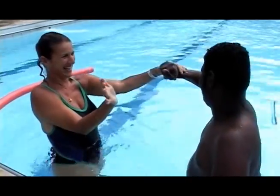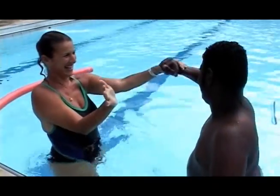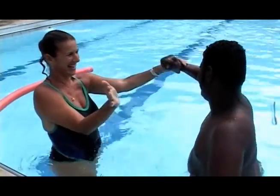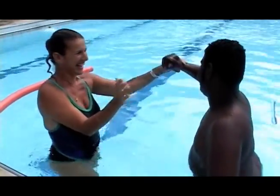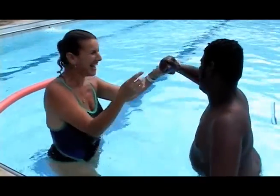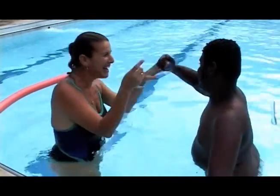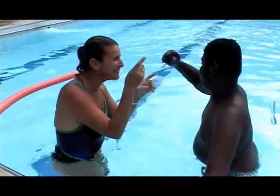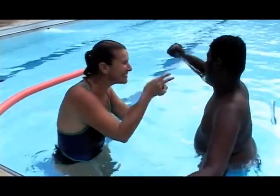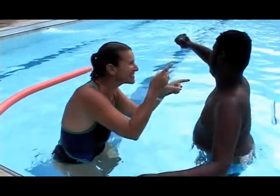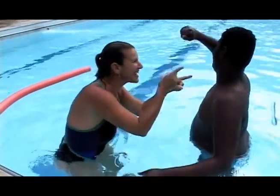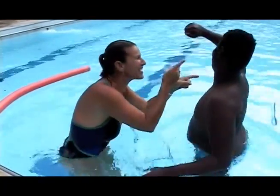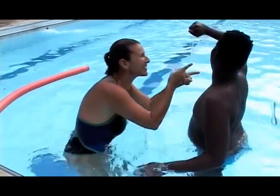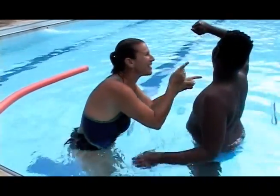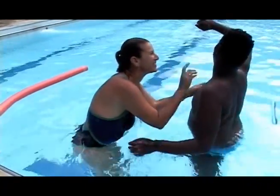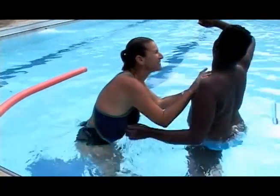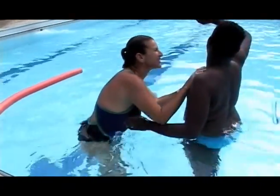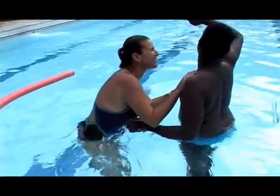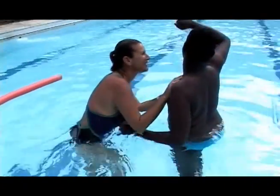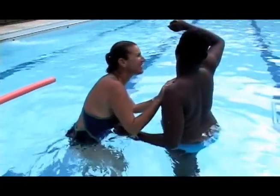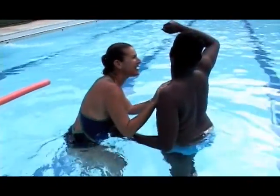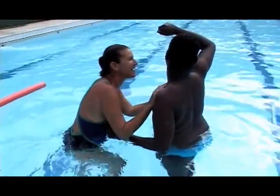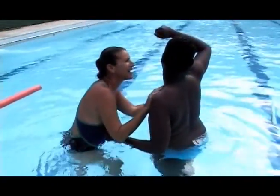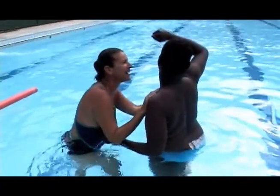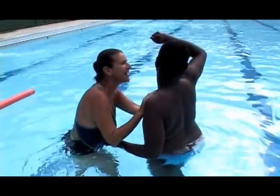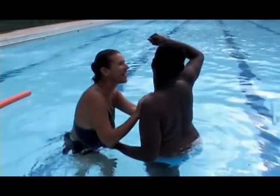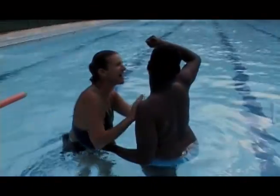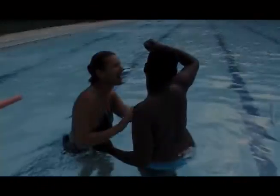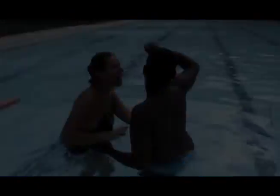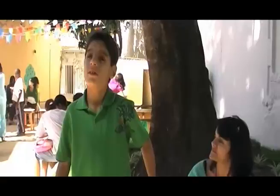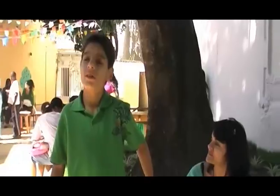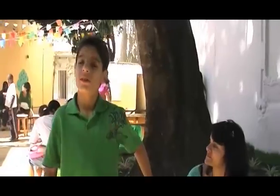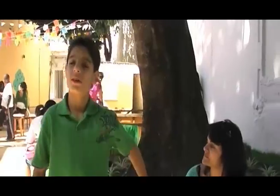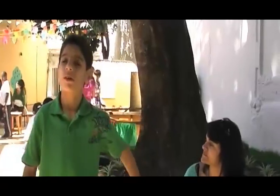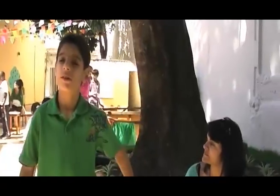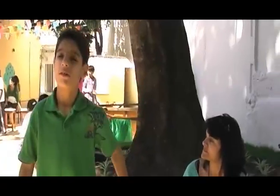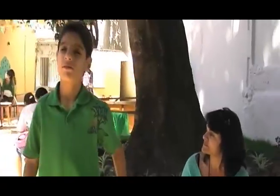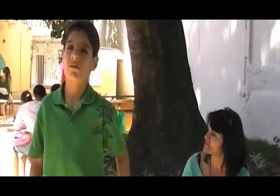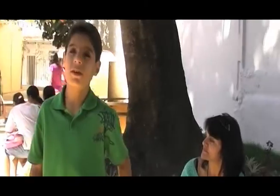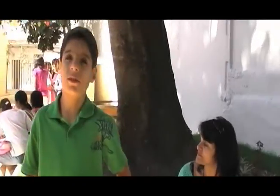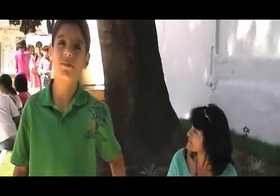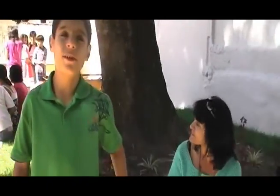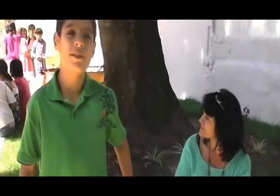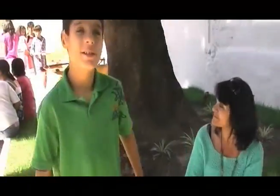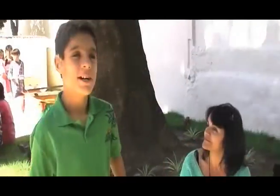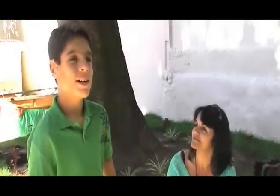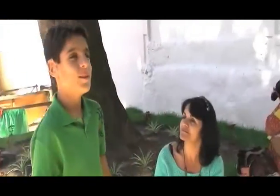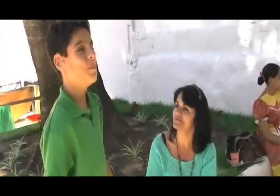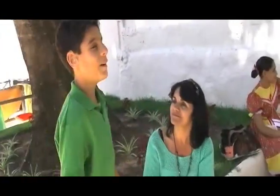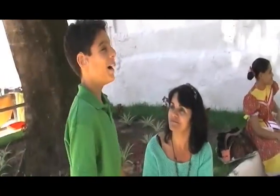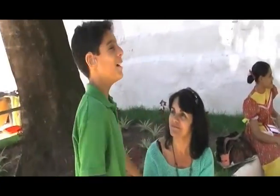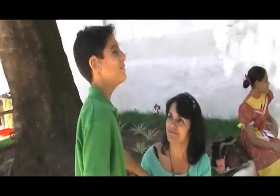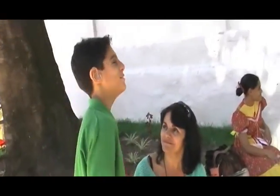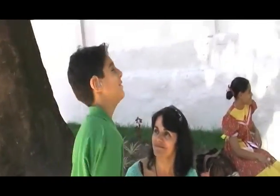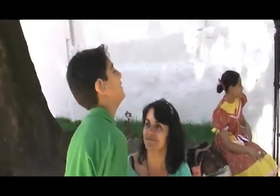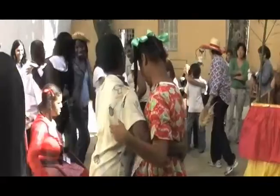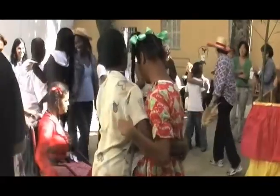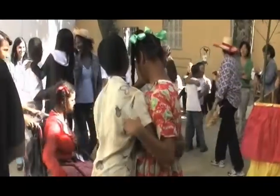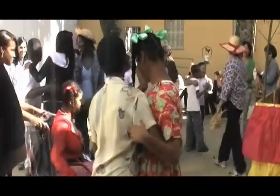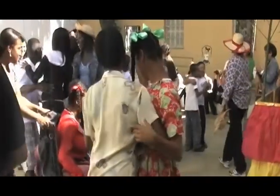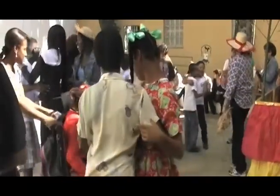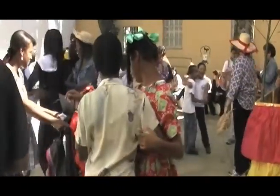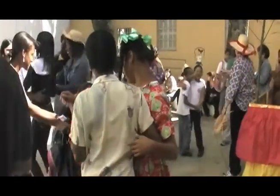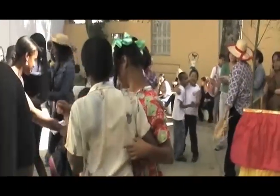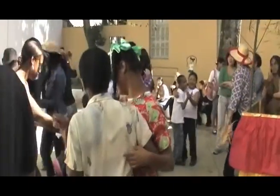querendo dizer com cada expressão, com cada movimento. Um trabalho que é extensivo às famílias.